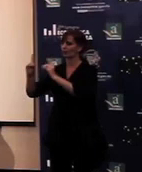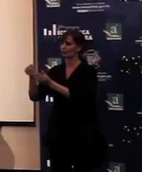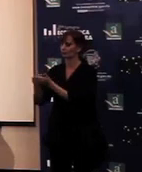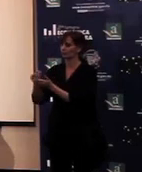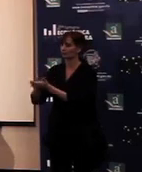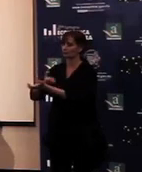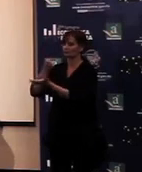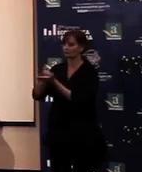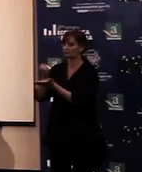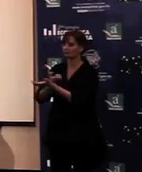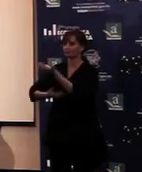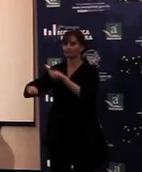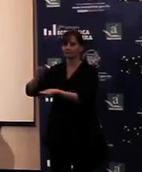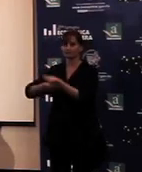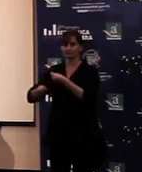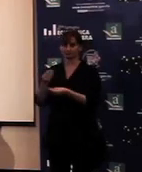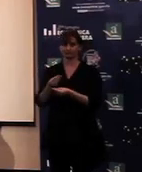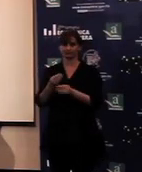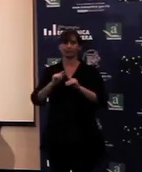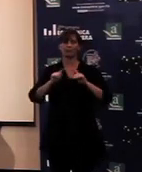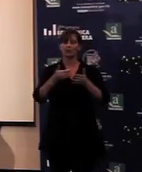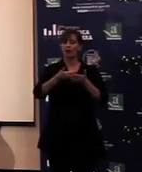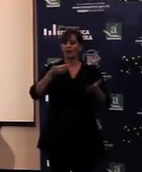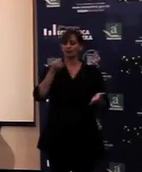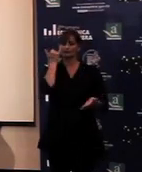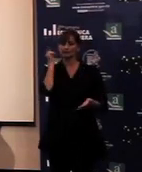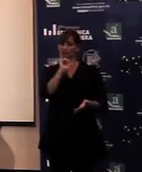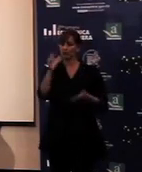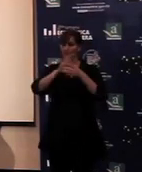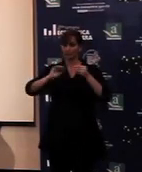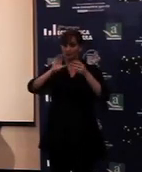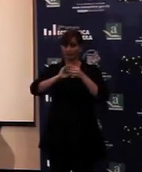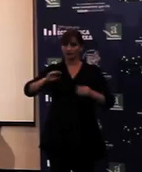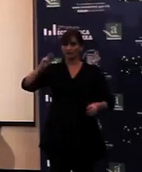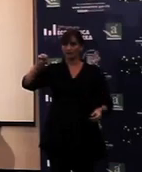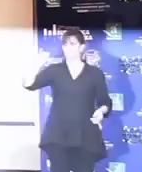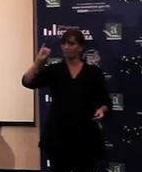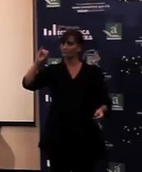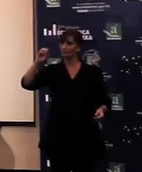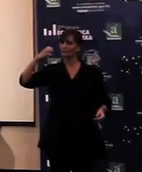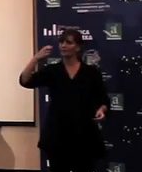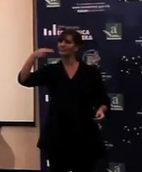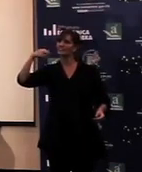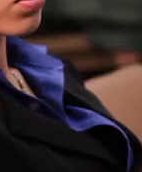ocurrió? Como decía la licenciada Michelle, hubo un proceso de cómo llega una PEC.